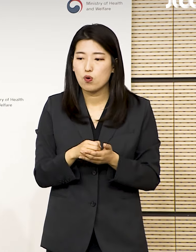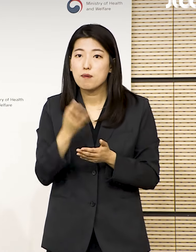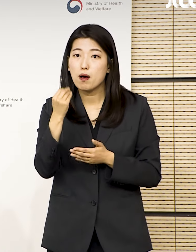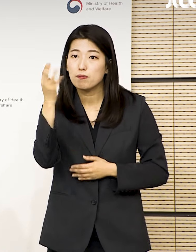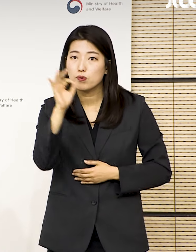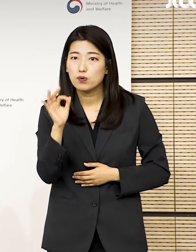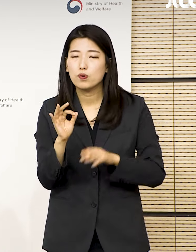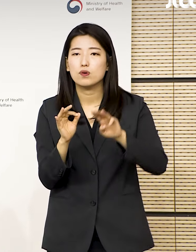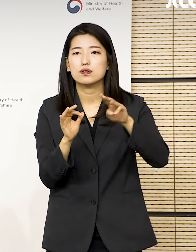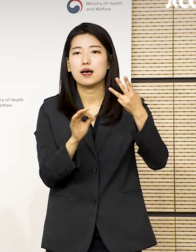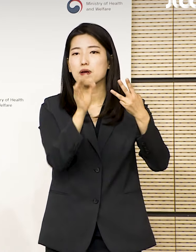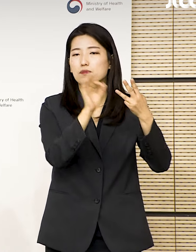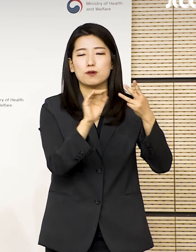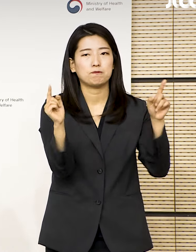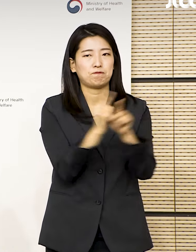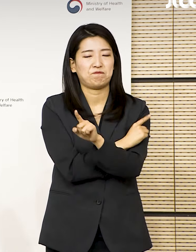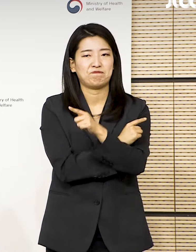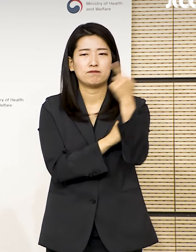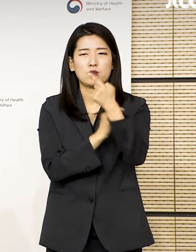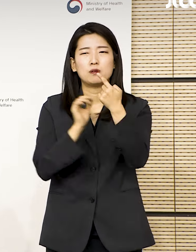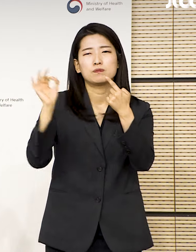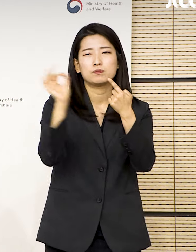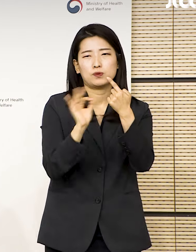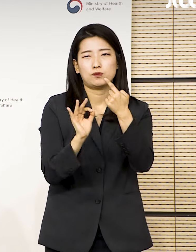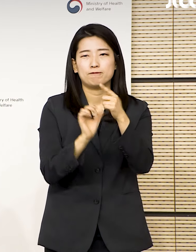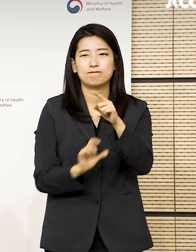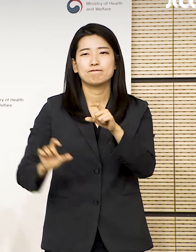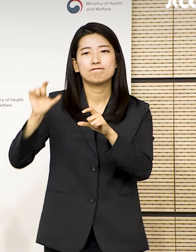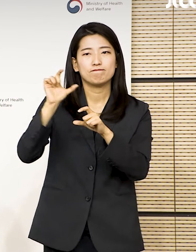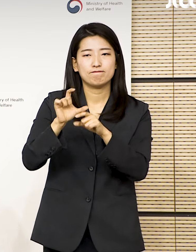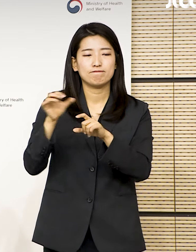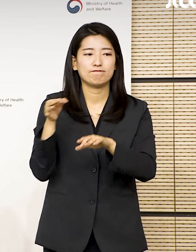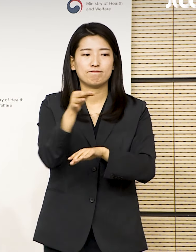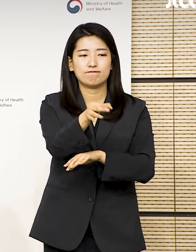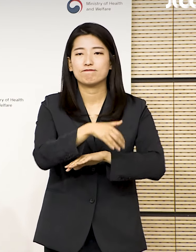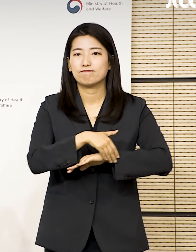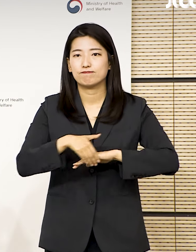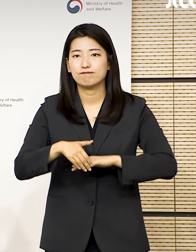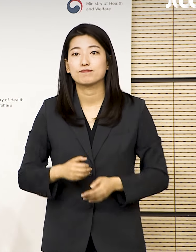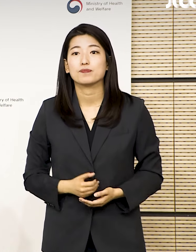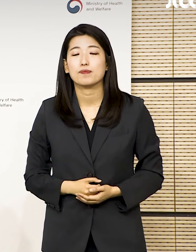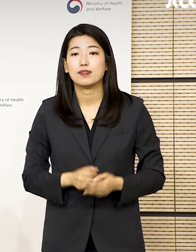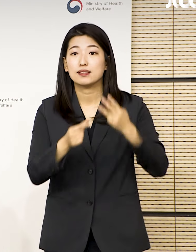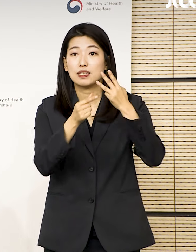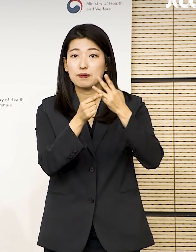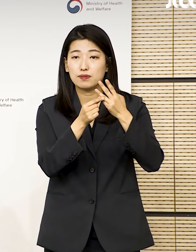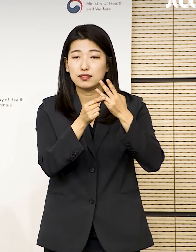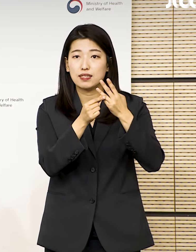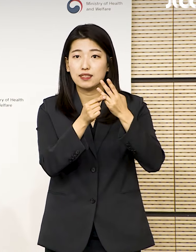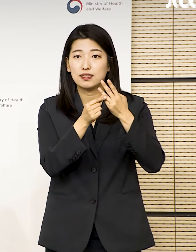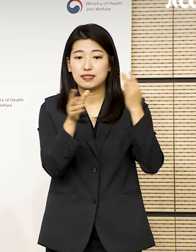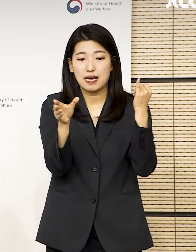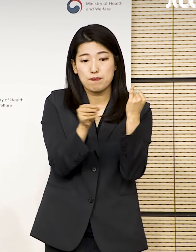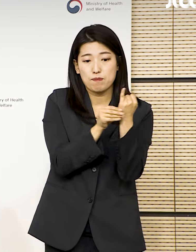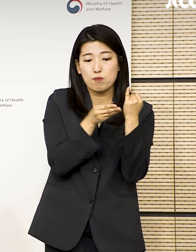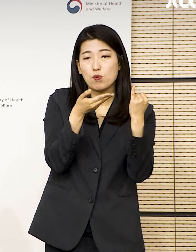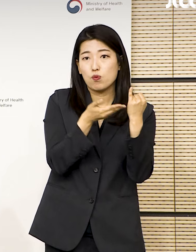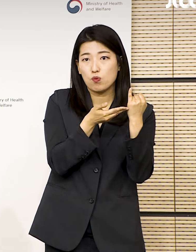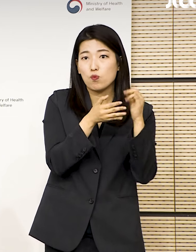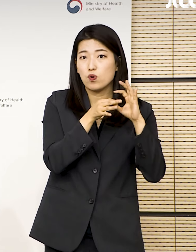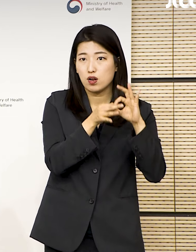300% 1000% 대폭 인상합니다 셋째 산모 분야와 관련하여 지난 주인